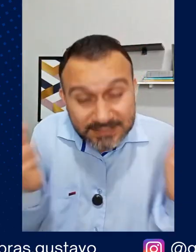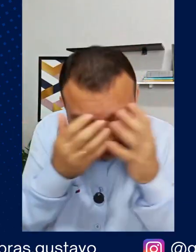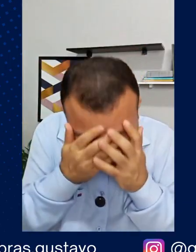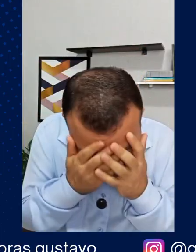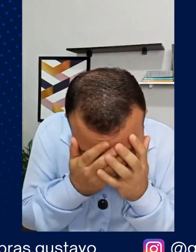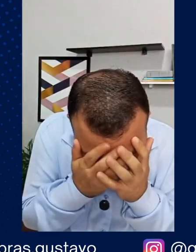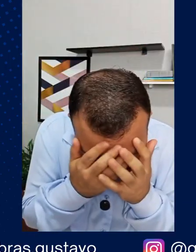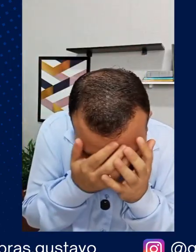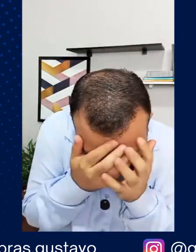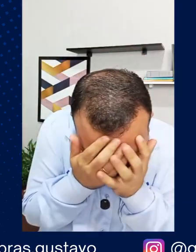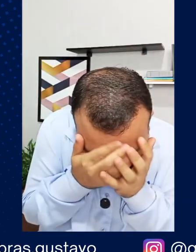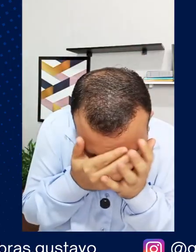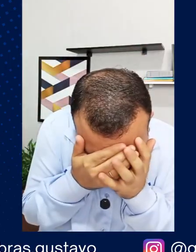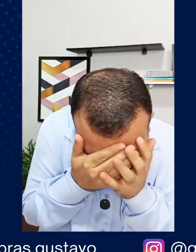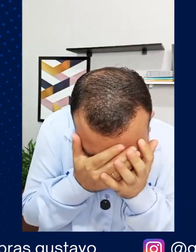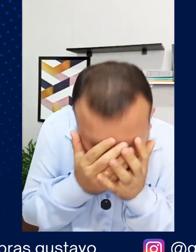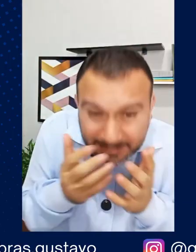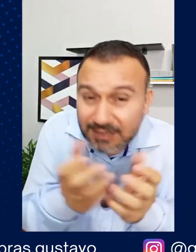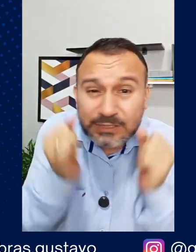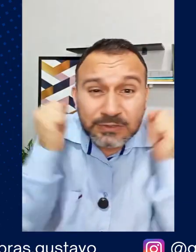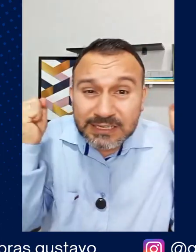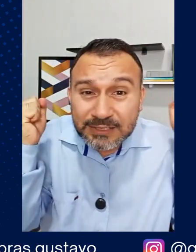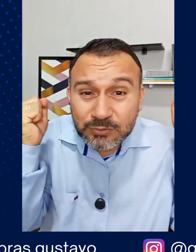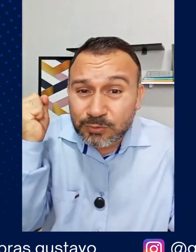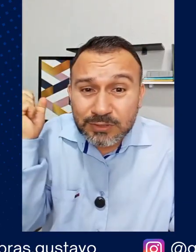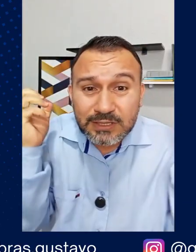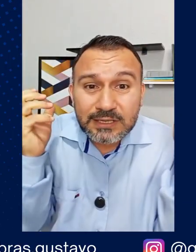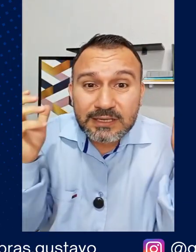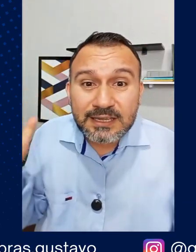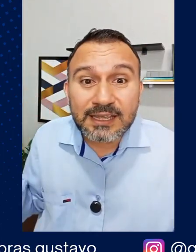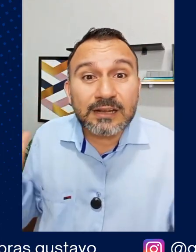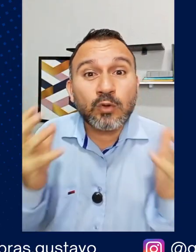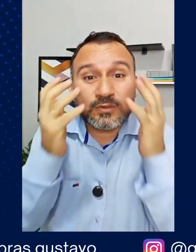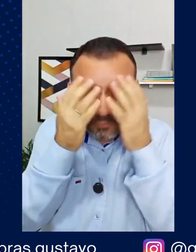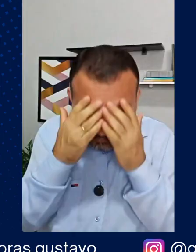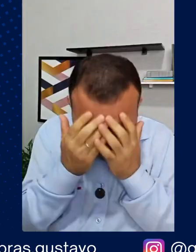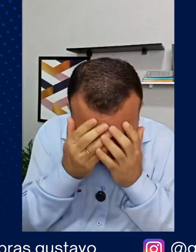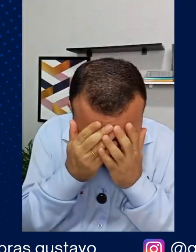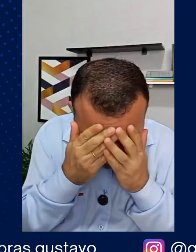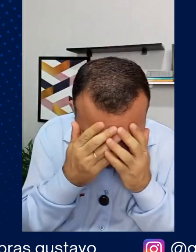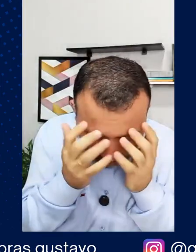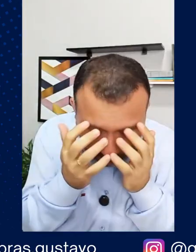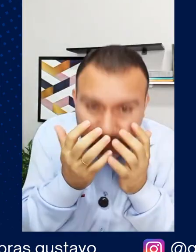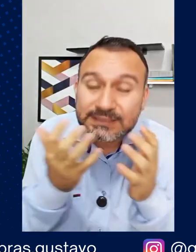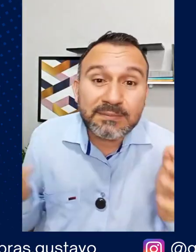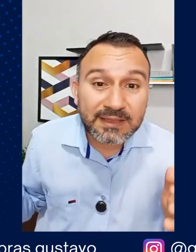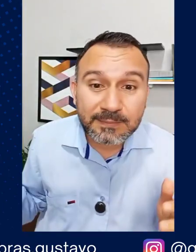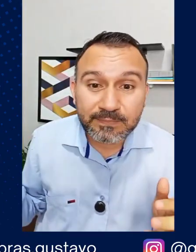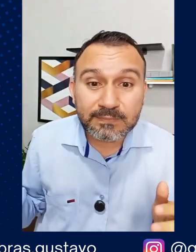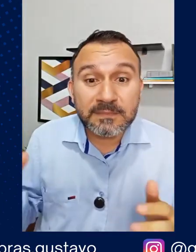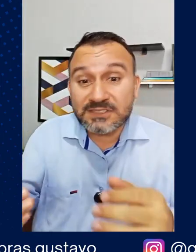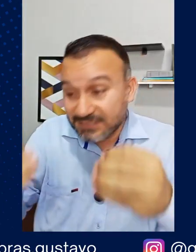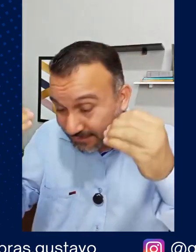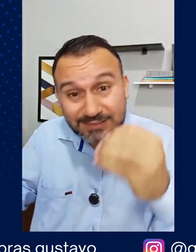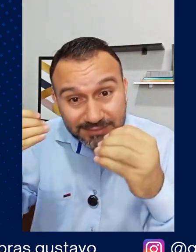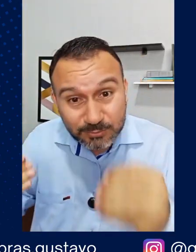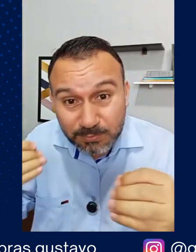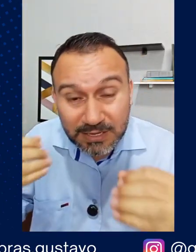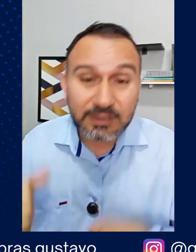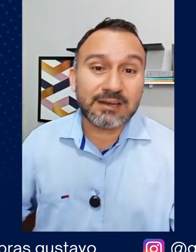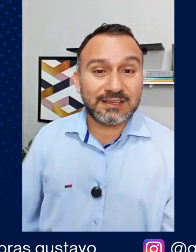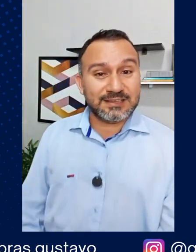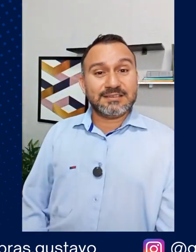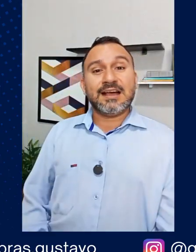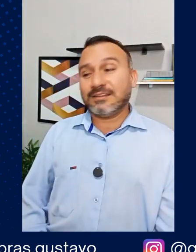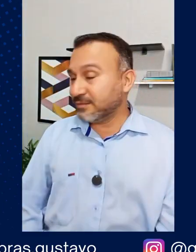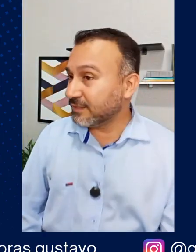Ela ficou assim, desse jeito. Ela deu um grito e aí ela fez assim com a mão e começou a tremer. De tanto